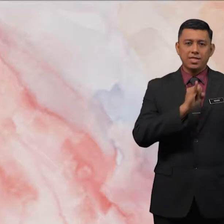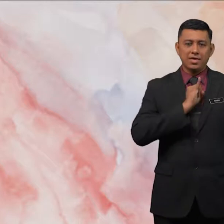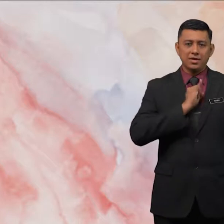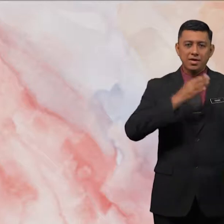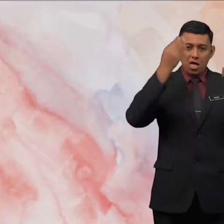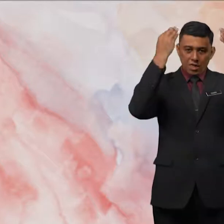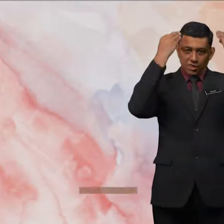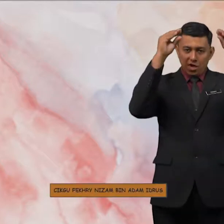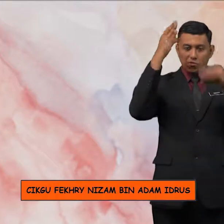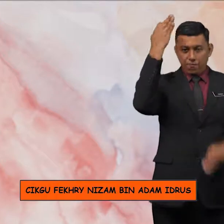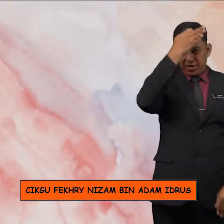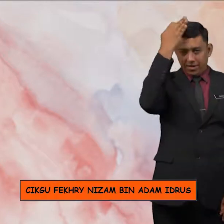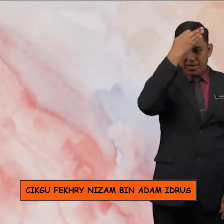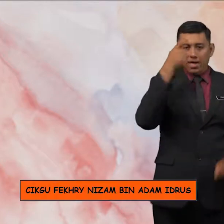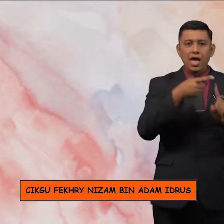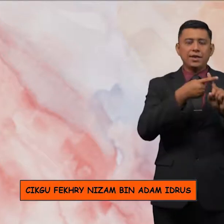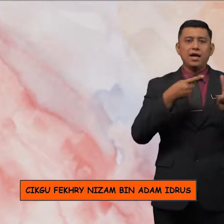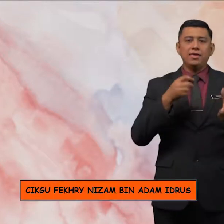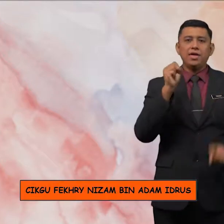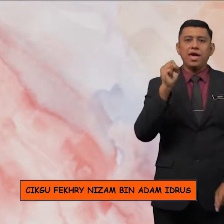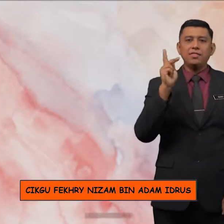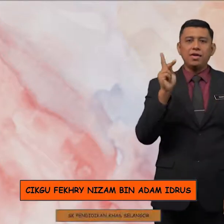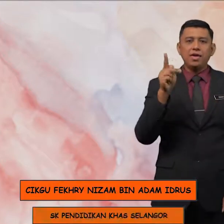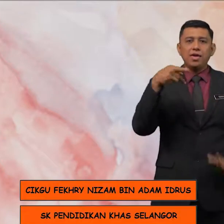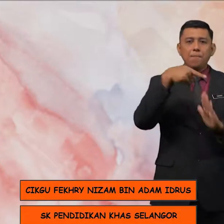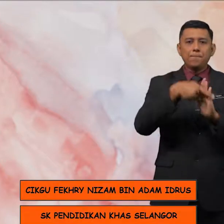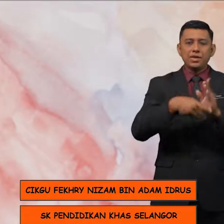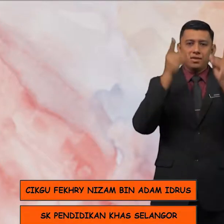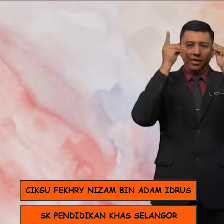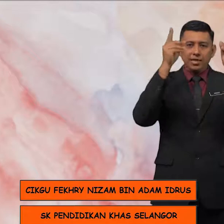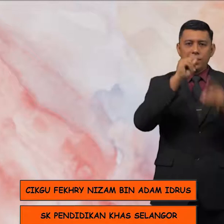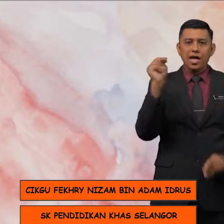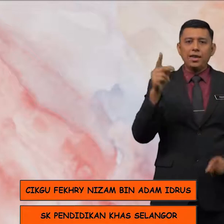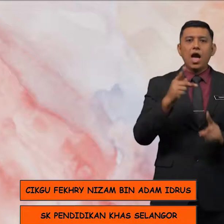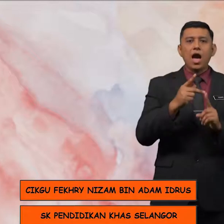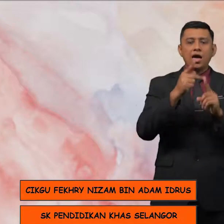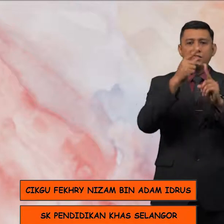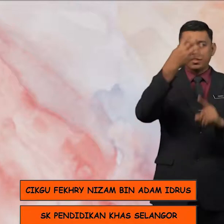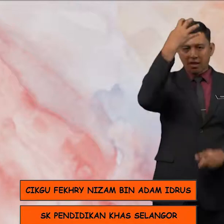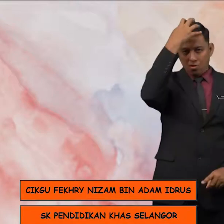Saya Cikgu Fikri dari SK Pendidikan Khas Selangor.